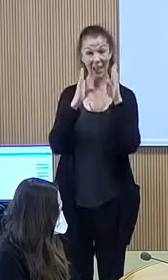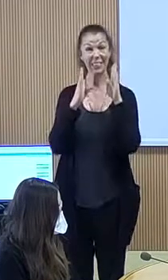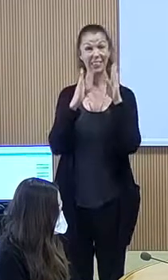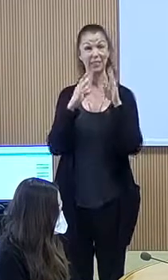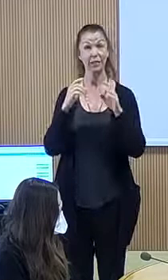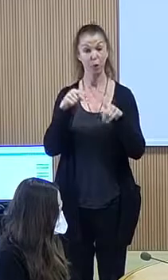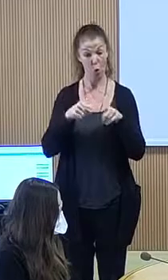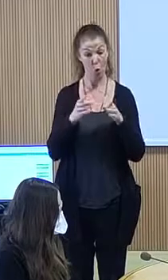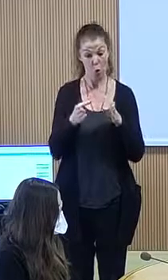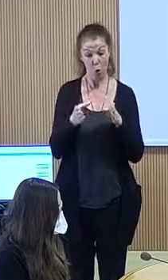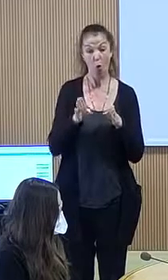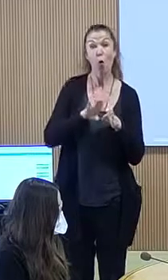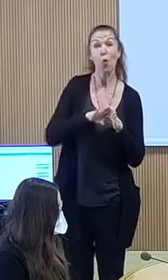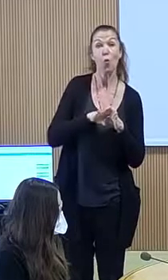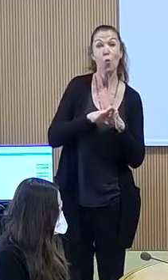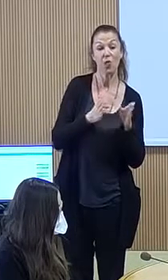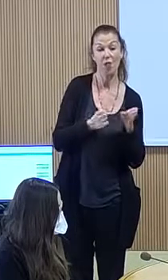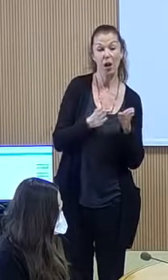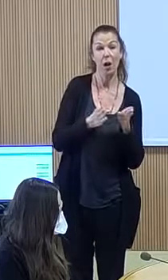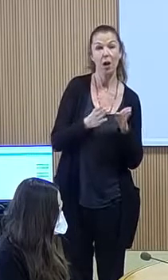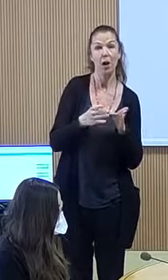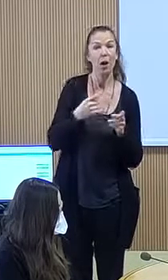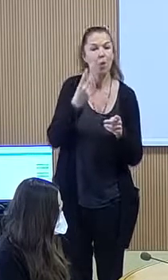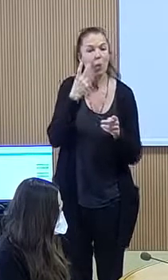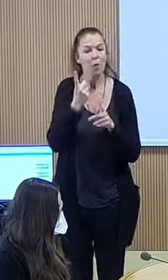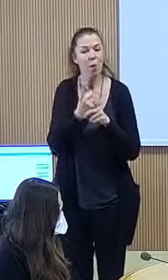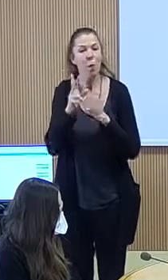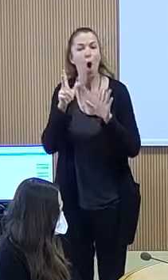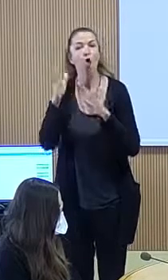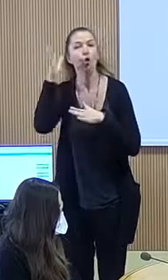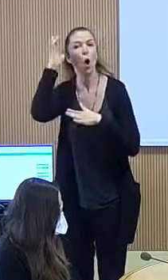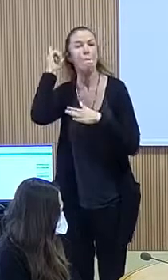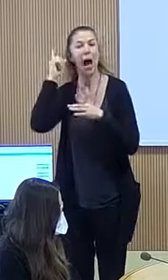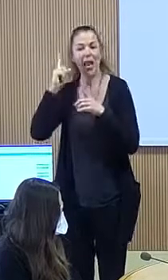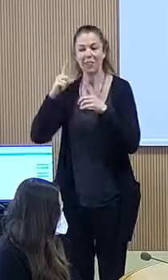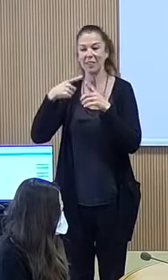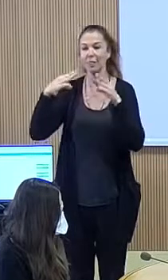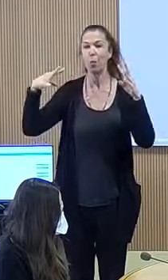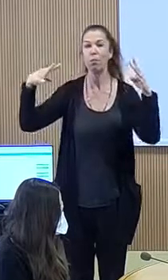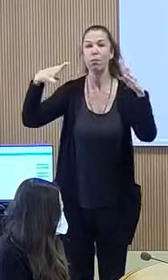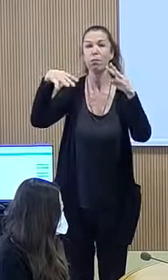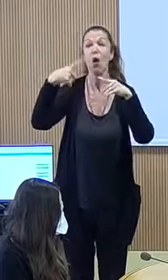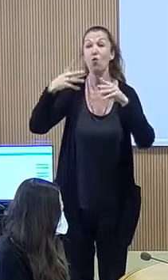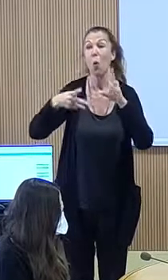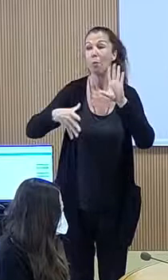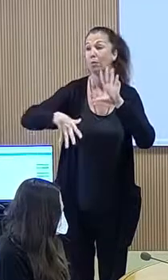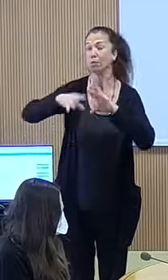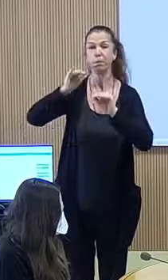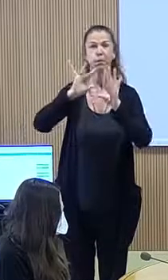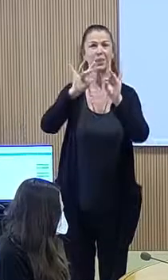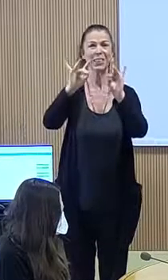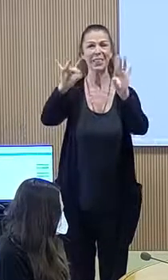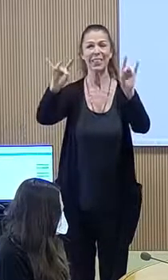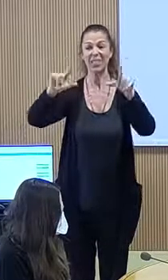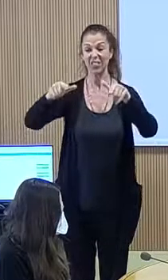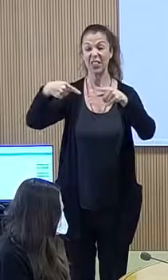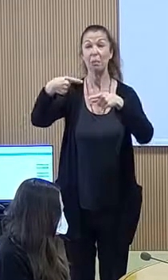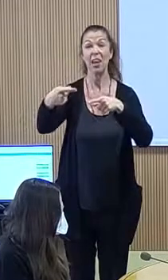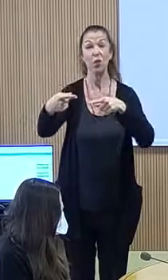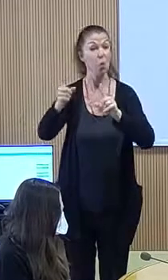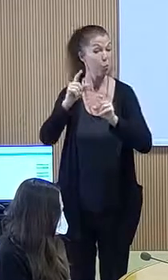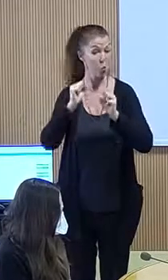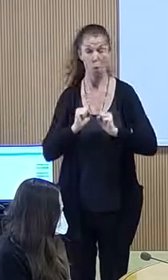si deve verificare quello che si verificò la 8 marzo e che poi genera tutta una serie di contagi nelle settimane successive non possiamo permetterci